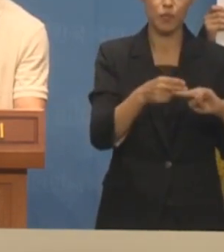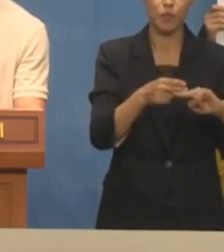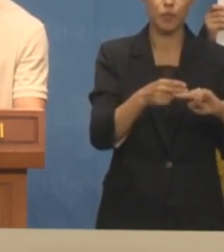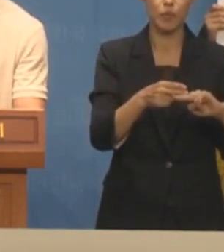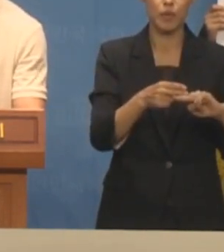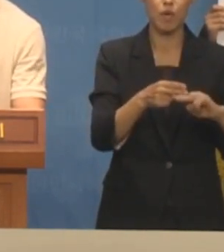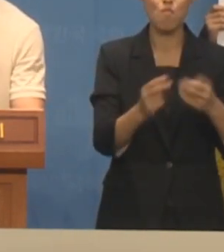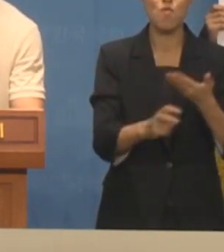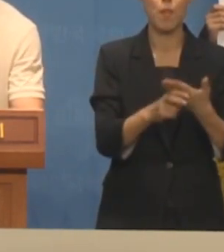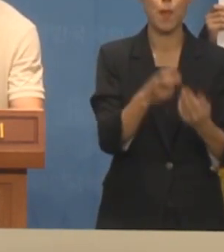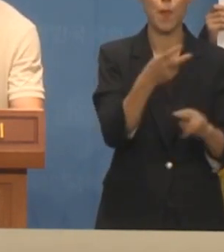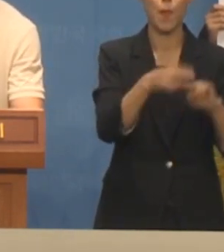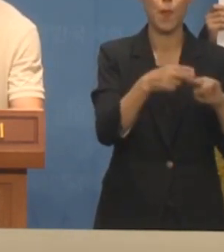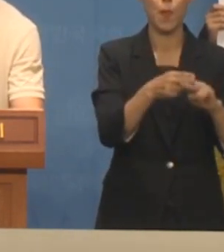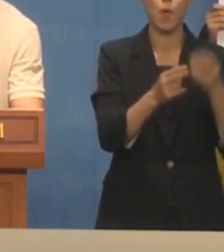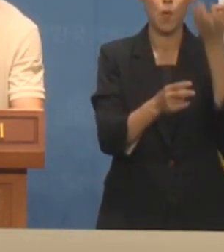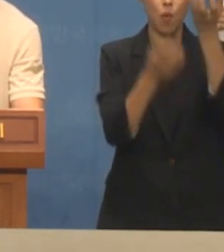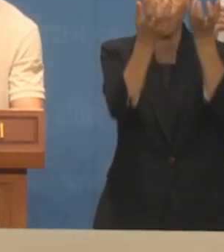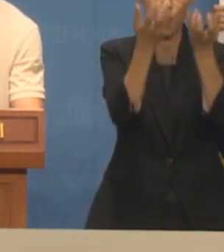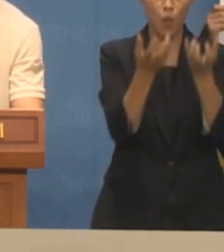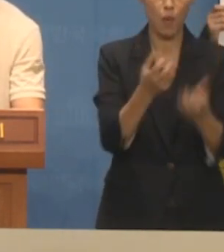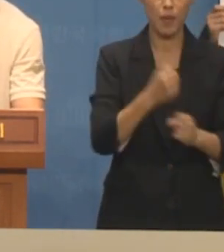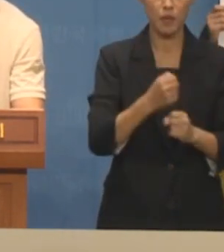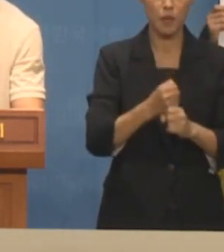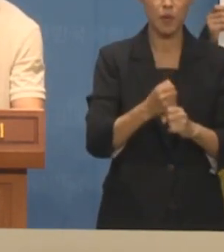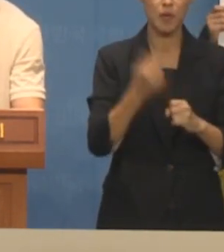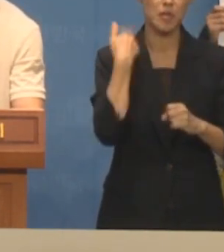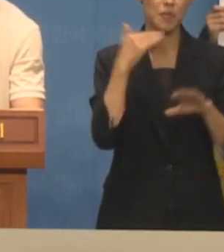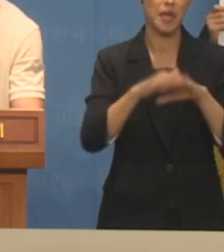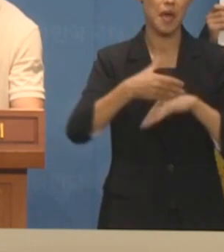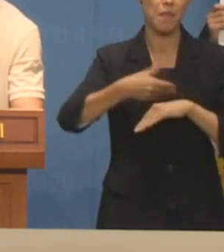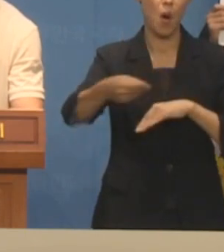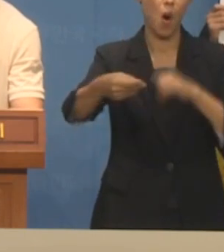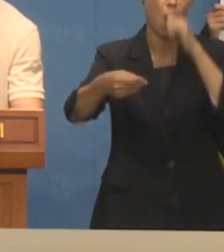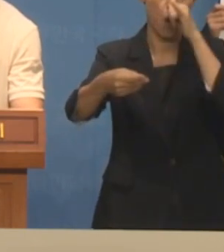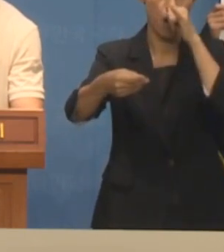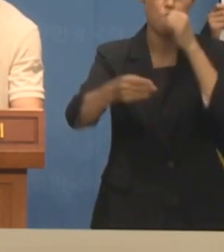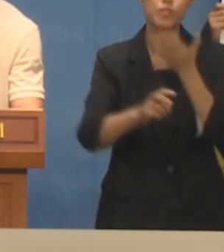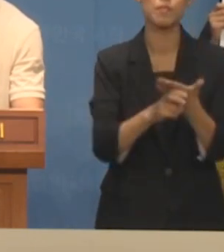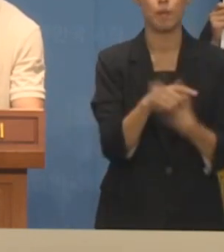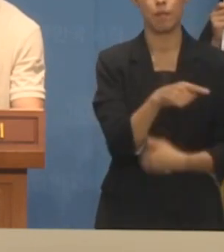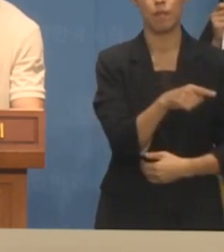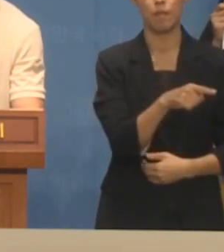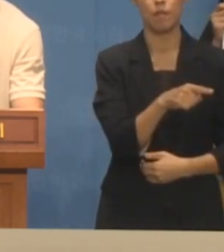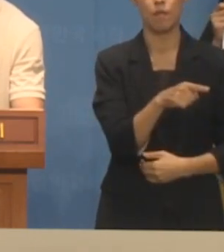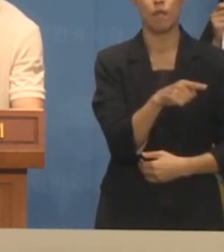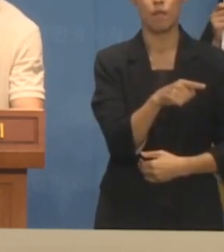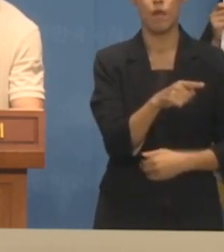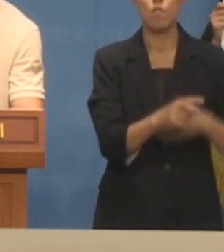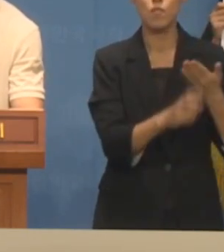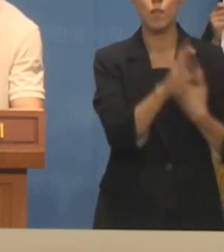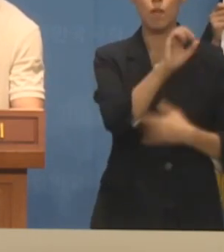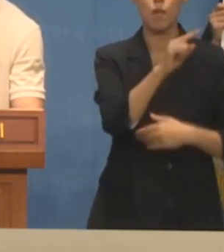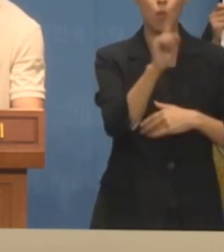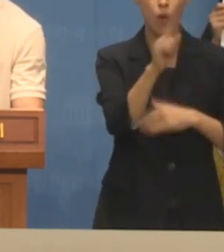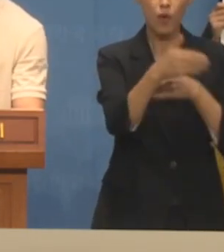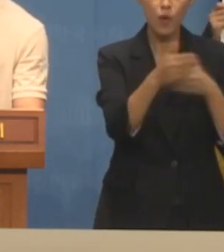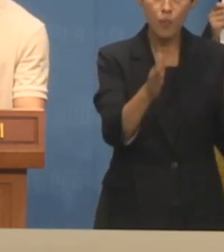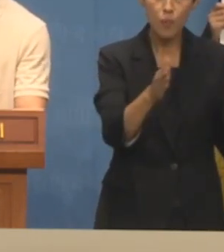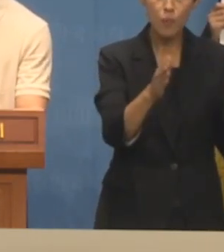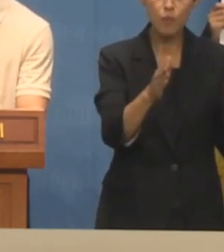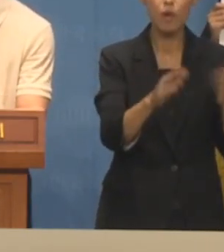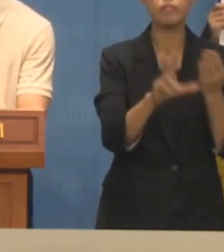개조해서 일반 원룸 다가구처럼 임대하는 일이 벌어지고 있습니다. 이런 불법 원룸은 이미 예전부터 문제가 되고 있었는데요.